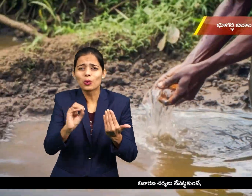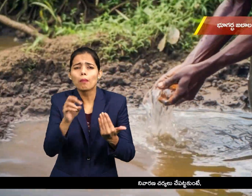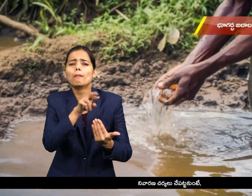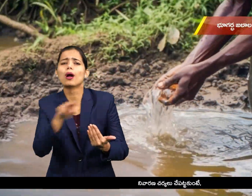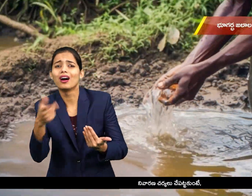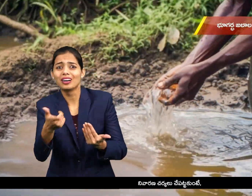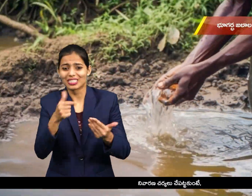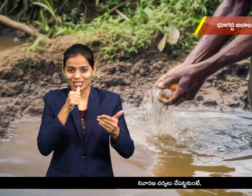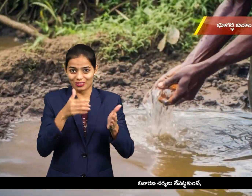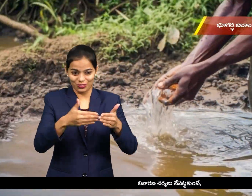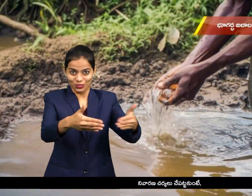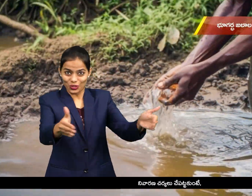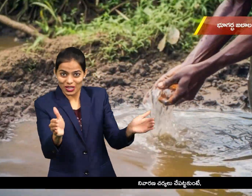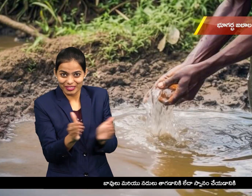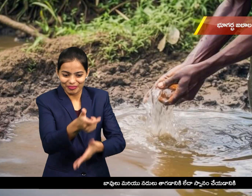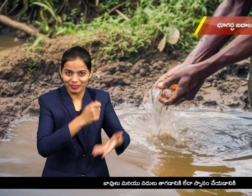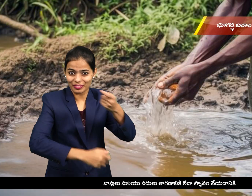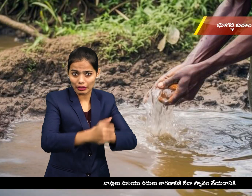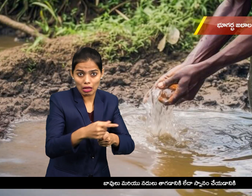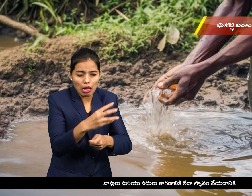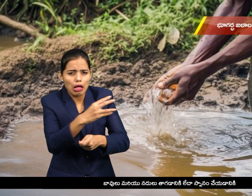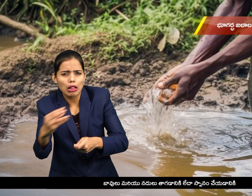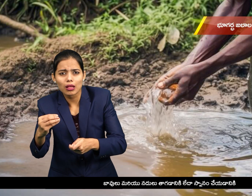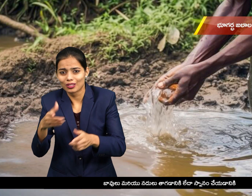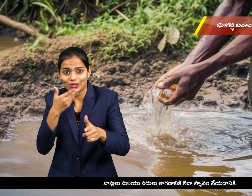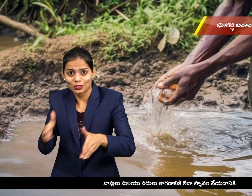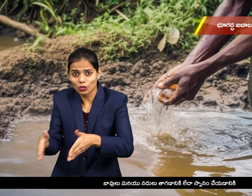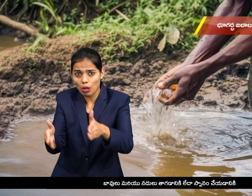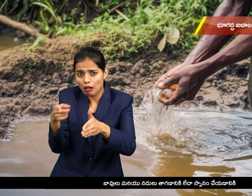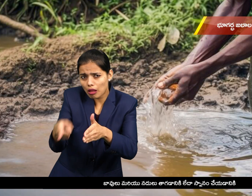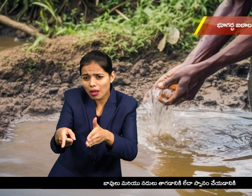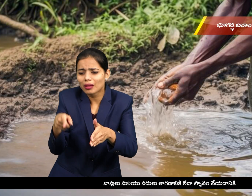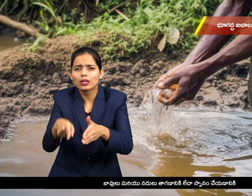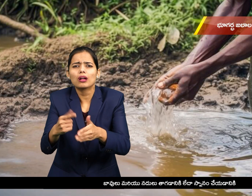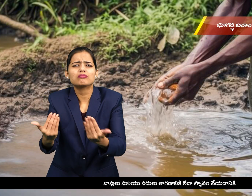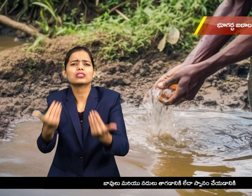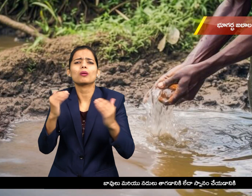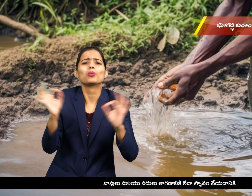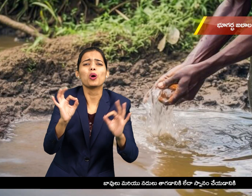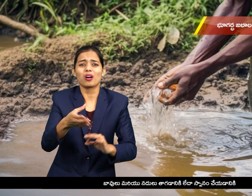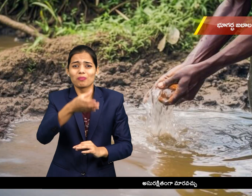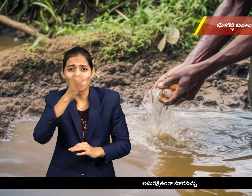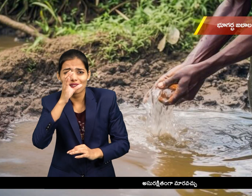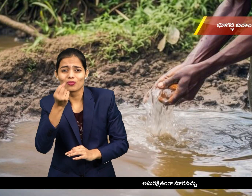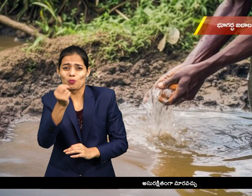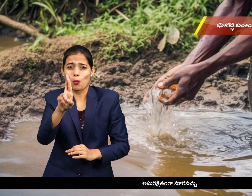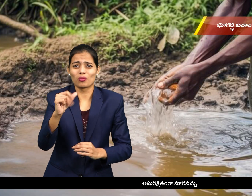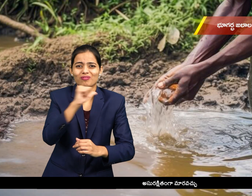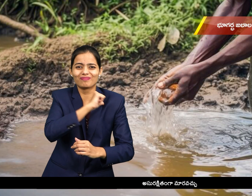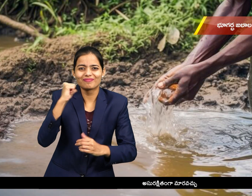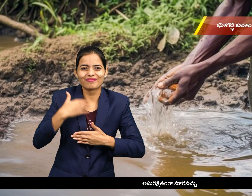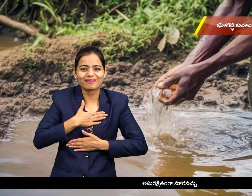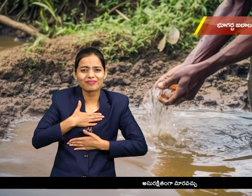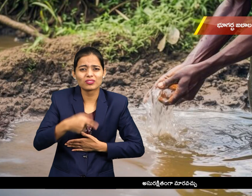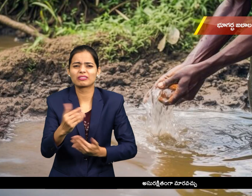నివారణ చర్యలు చేపట్టకుంటే బావులు మరియు నదులు తాగటానికి లేదా స్నానం చేయటానికి